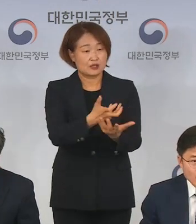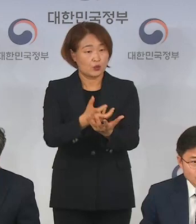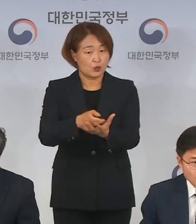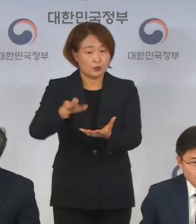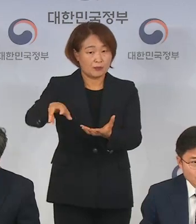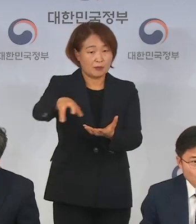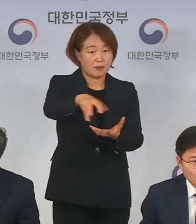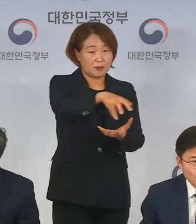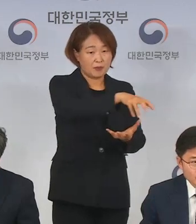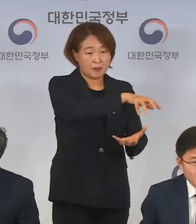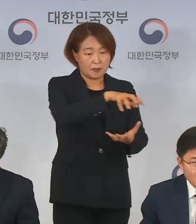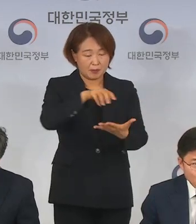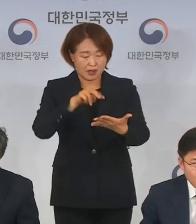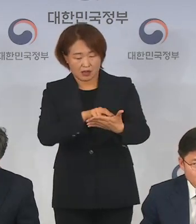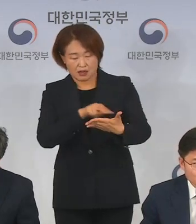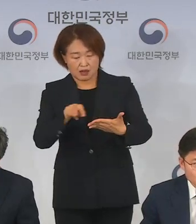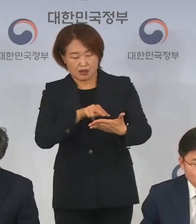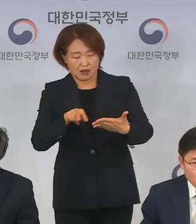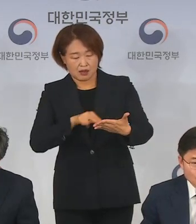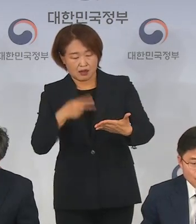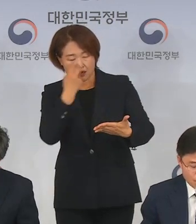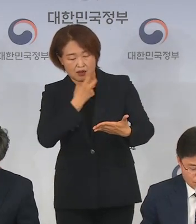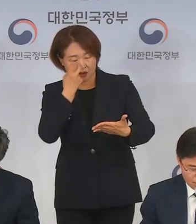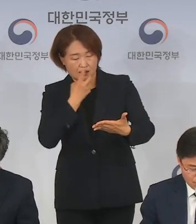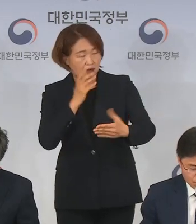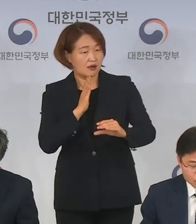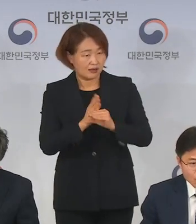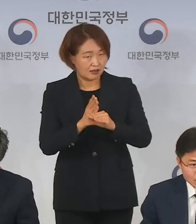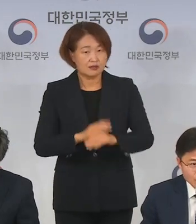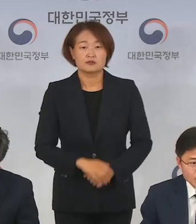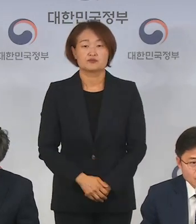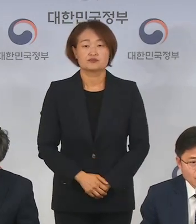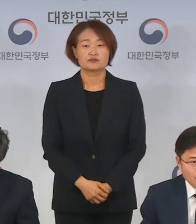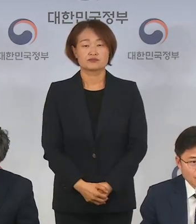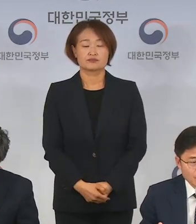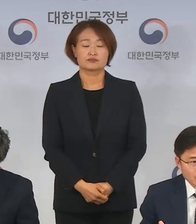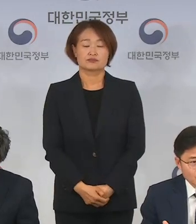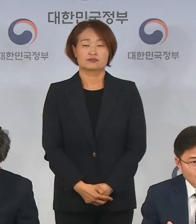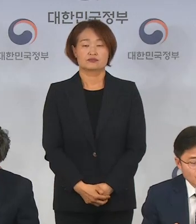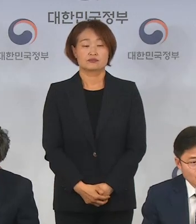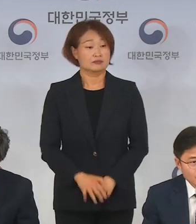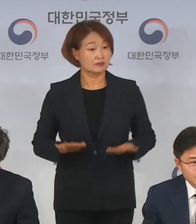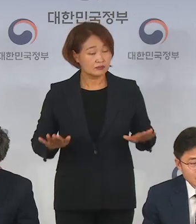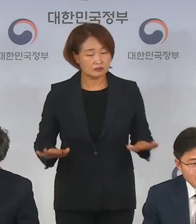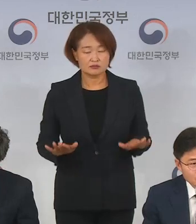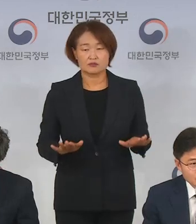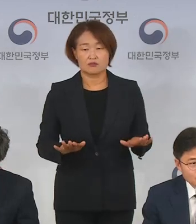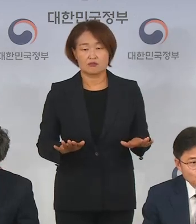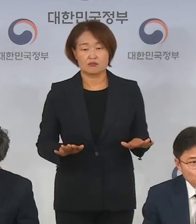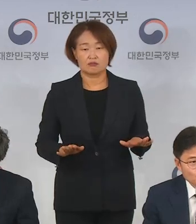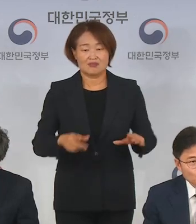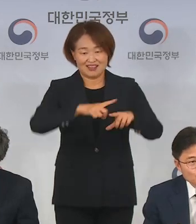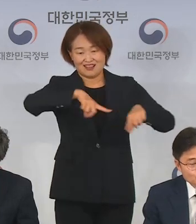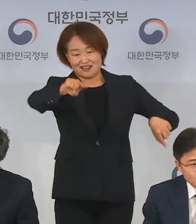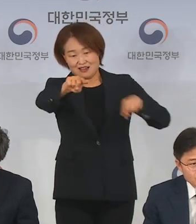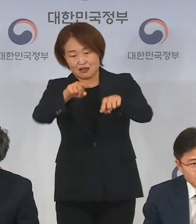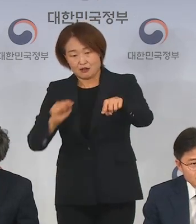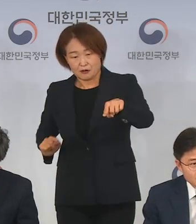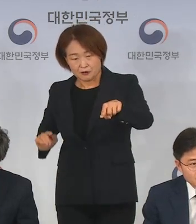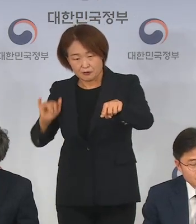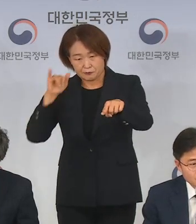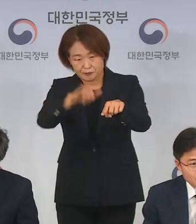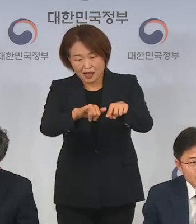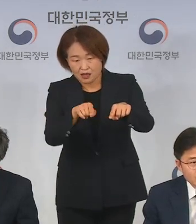자료들을 토대로 해서 저희들이 검토를 진행하고 있는 중이고 그 과정에서 이번 현지에 가서 직접 눈으로 볼 수